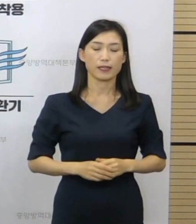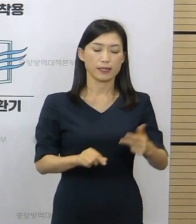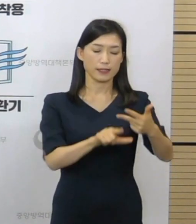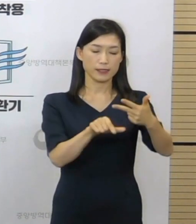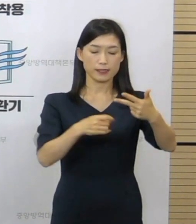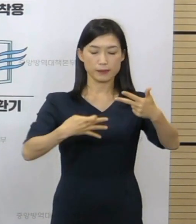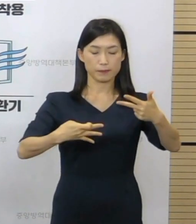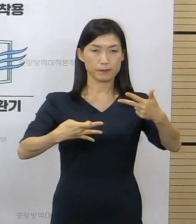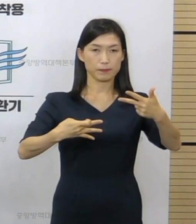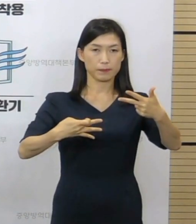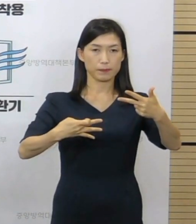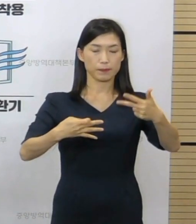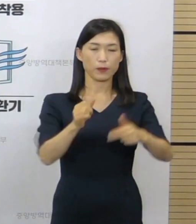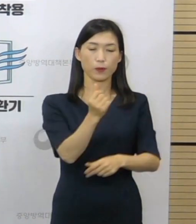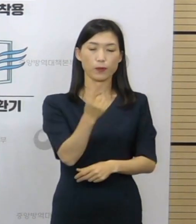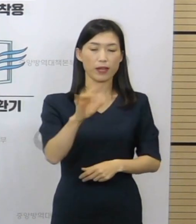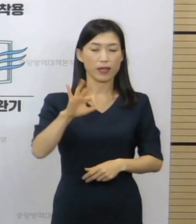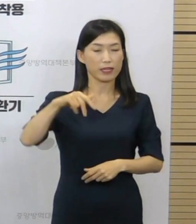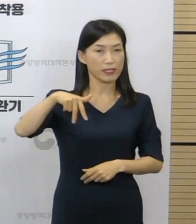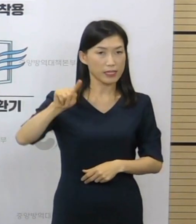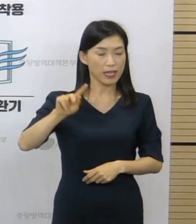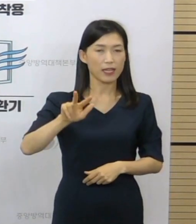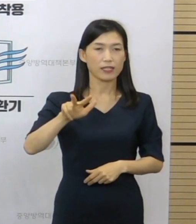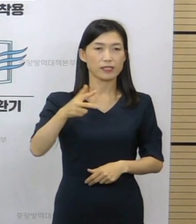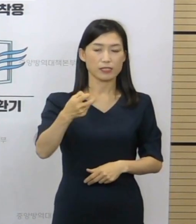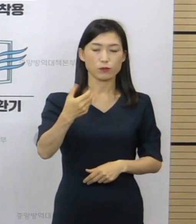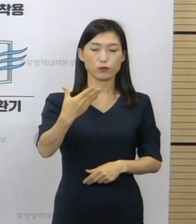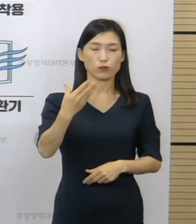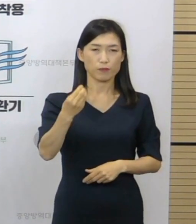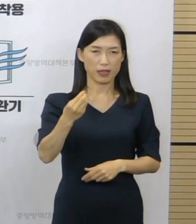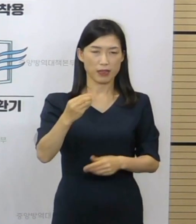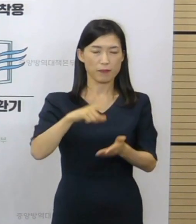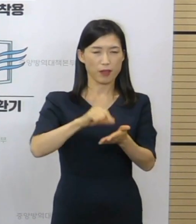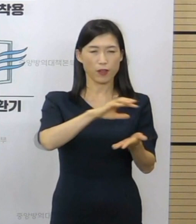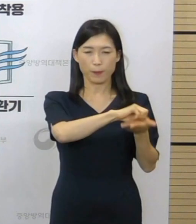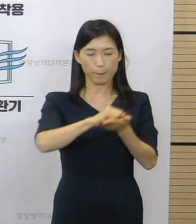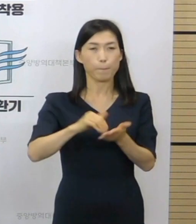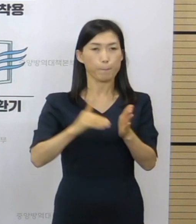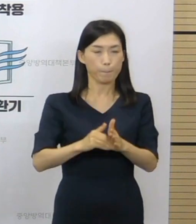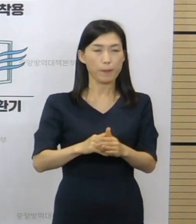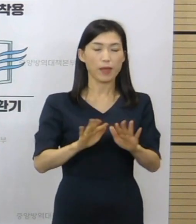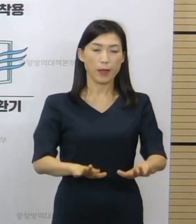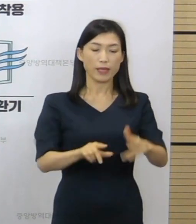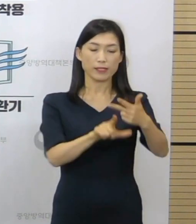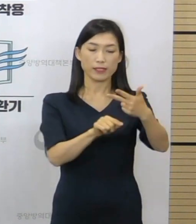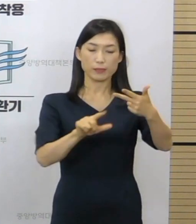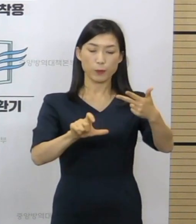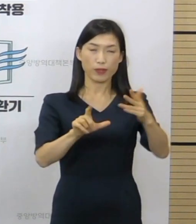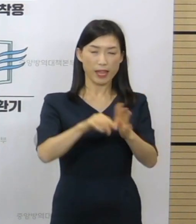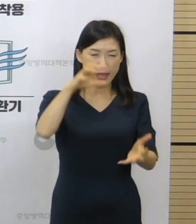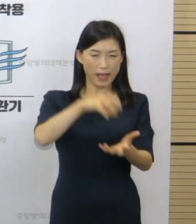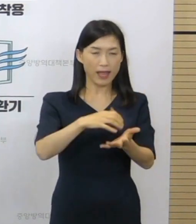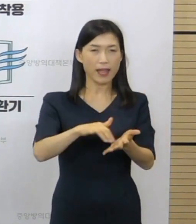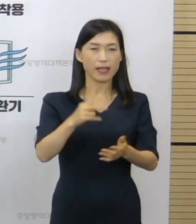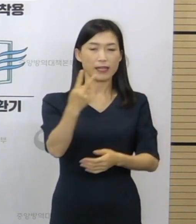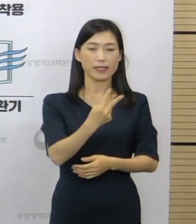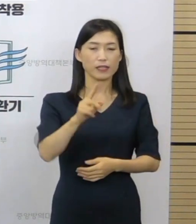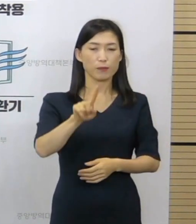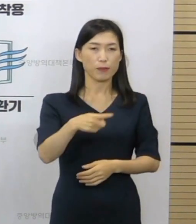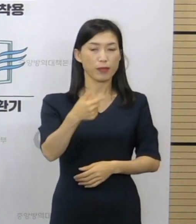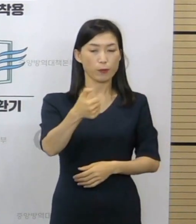14일 화이자 백신 799,000 4분이 공급되어 7월 15일 현재 총 2천